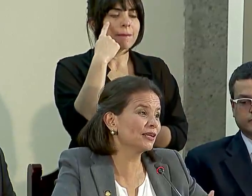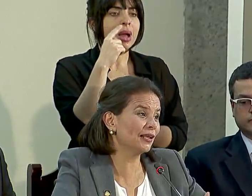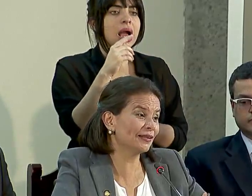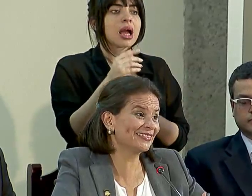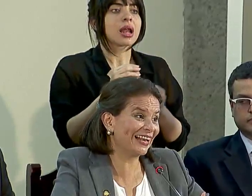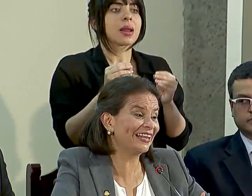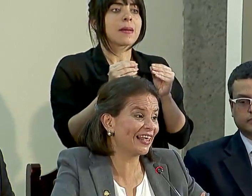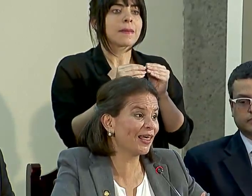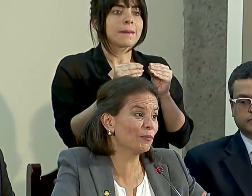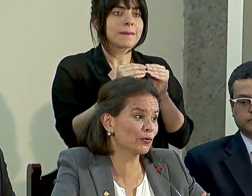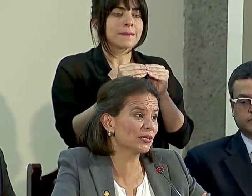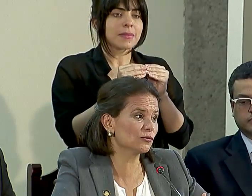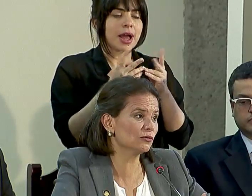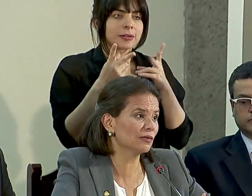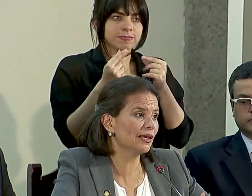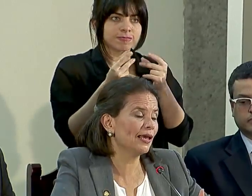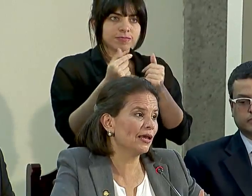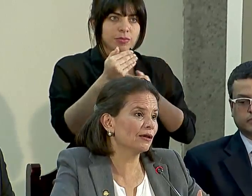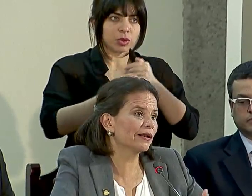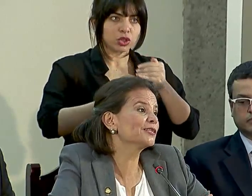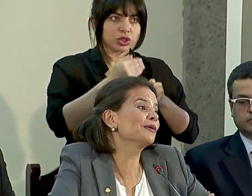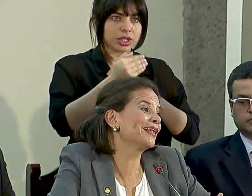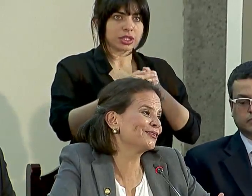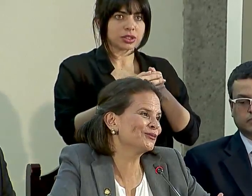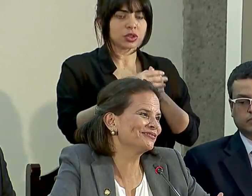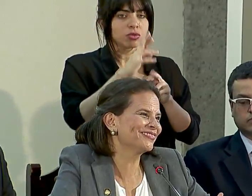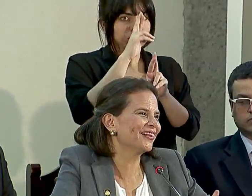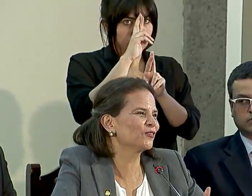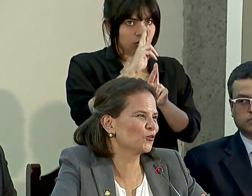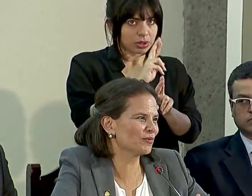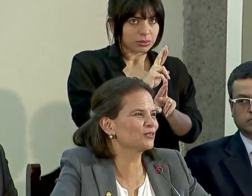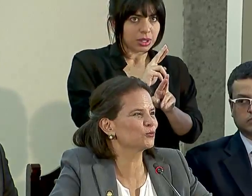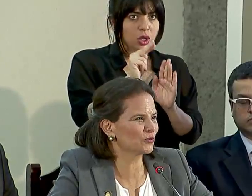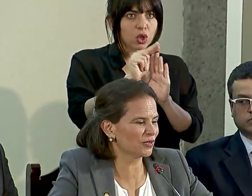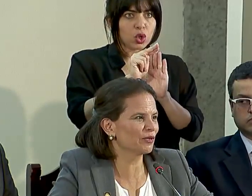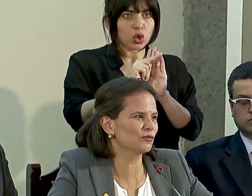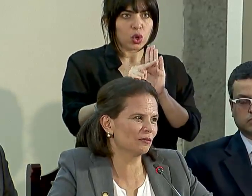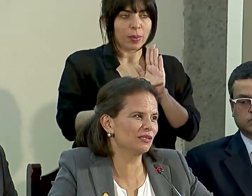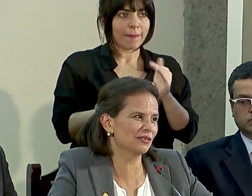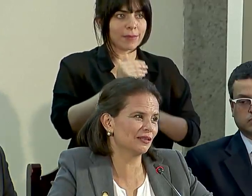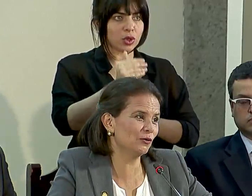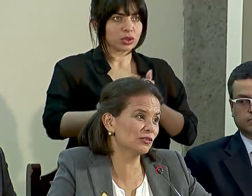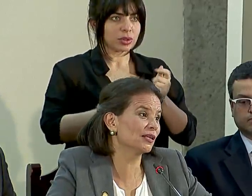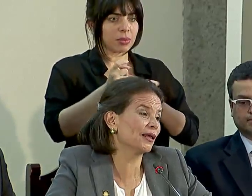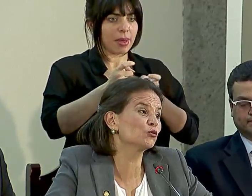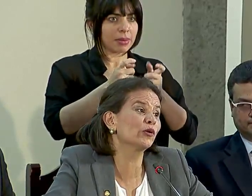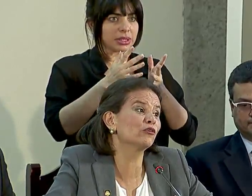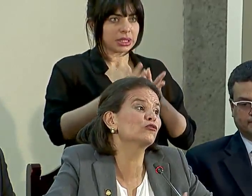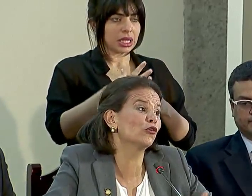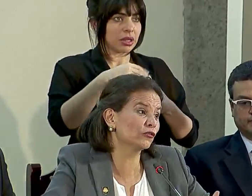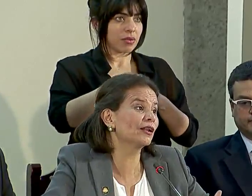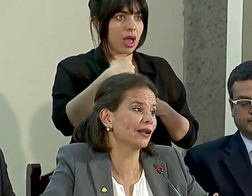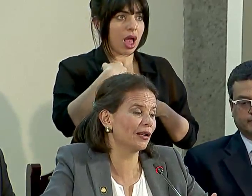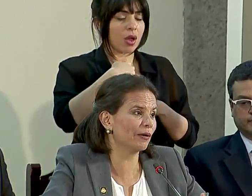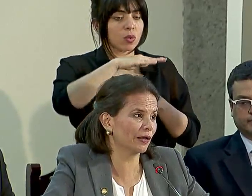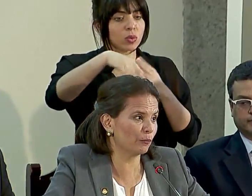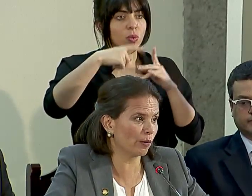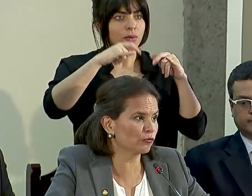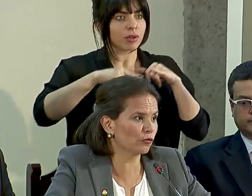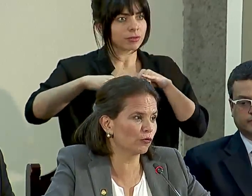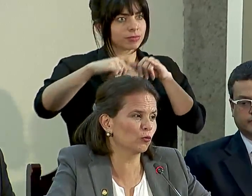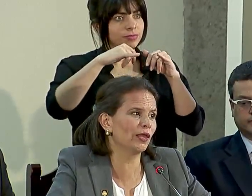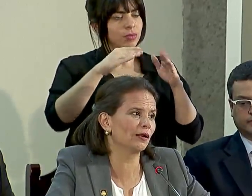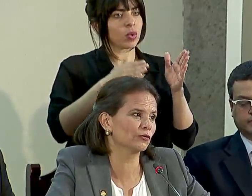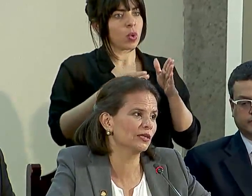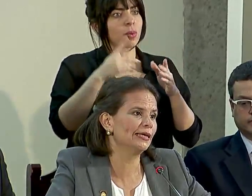la mayor celeridad al proceso, respetando las normas y los procedimientos administrativos. Necesitamos ponernos todos en regla para que